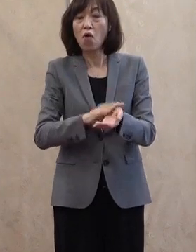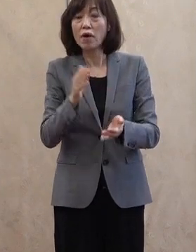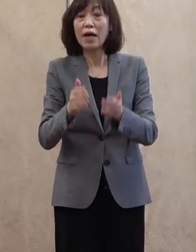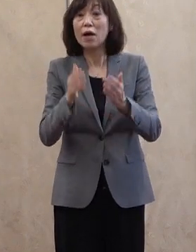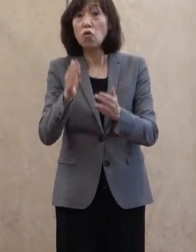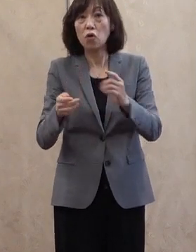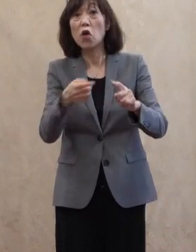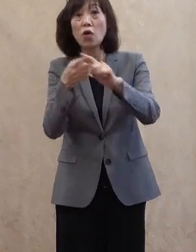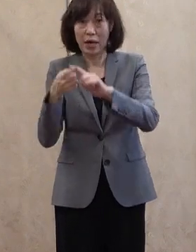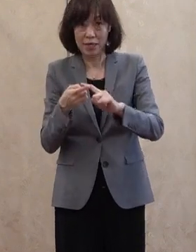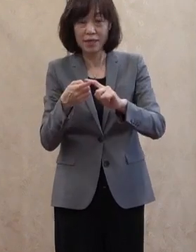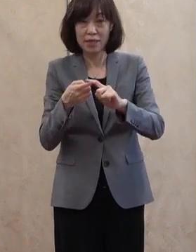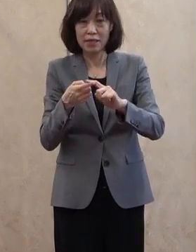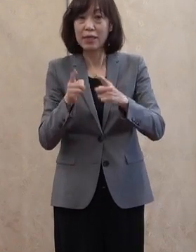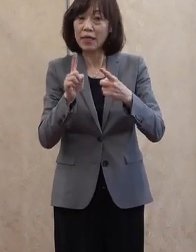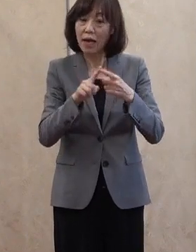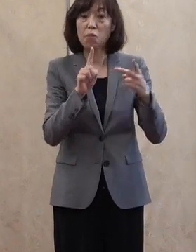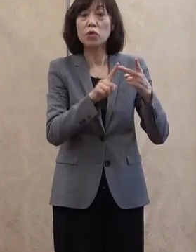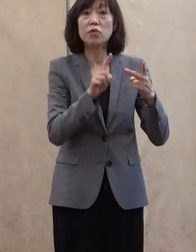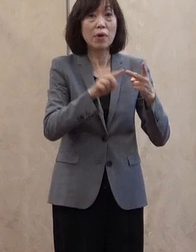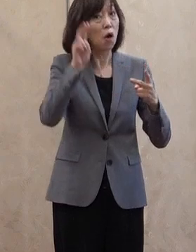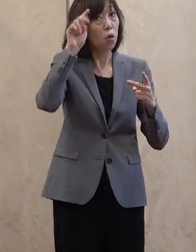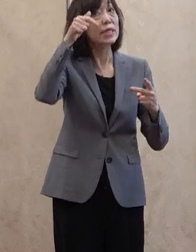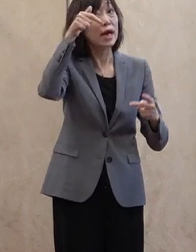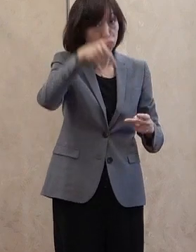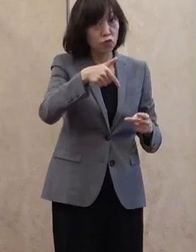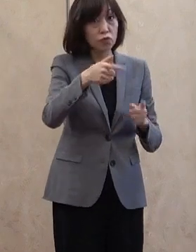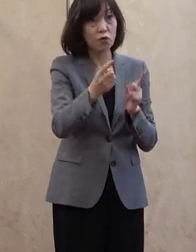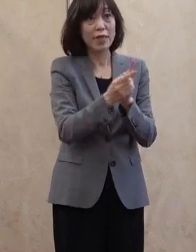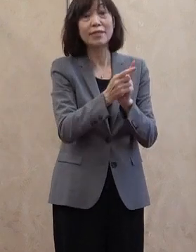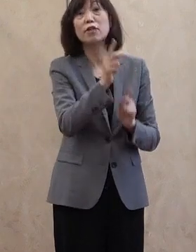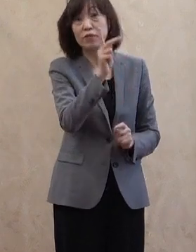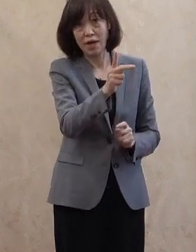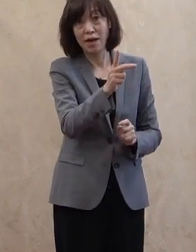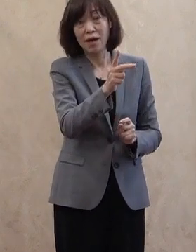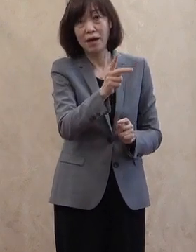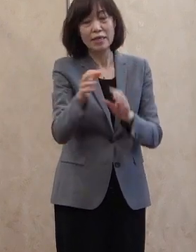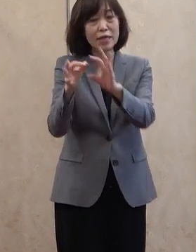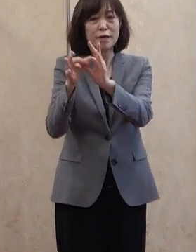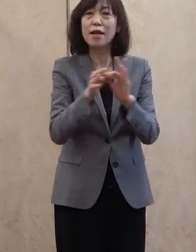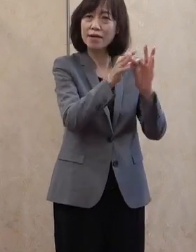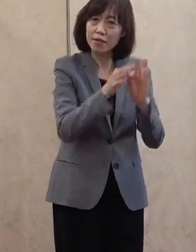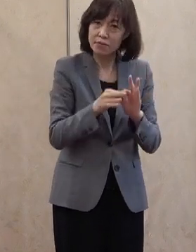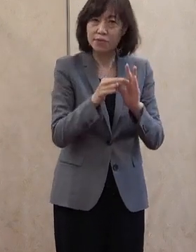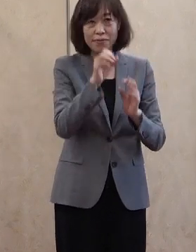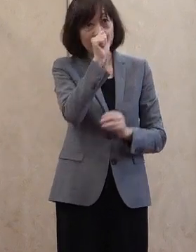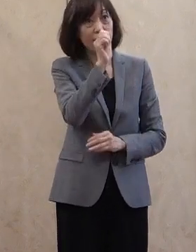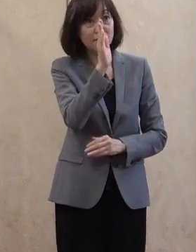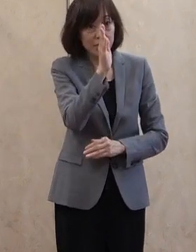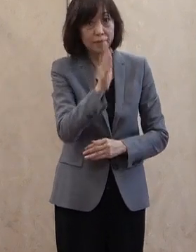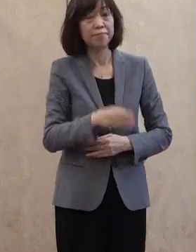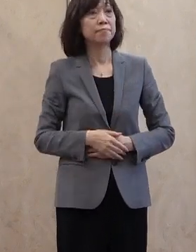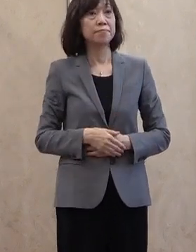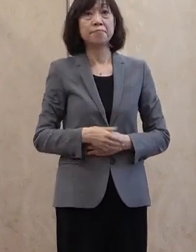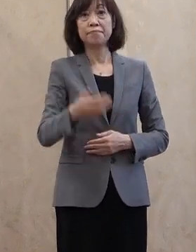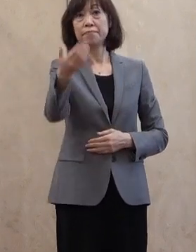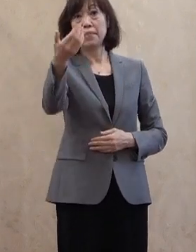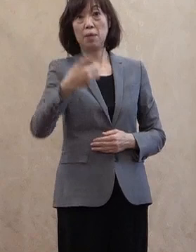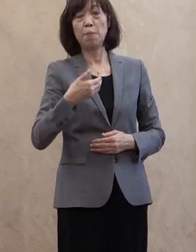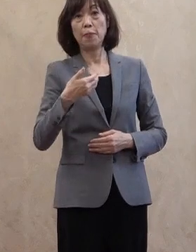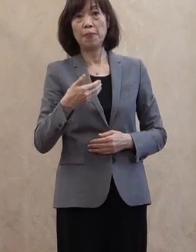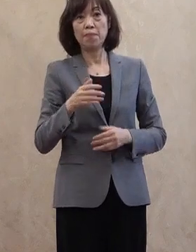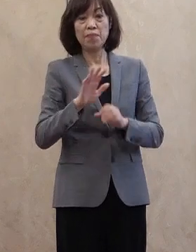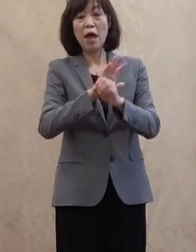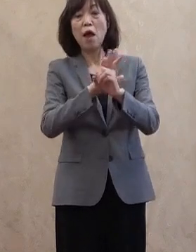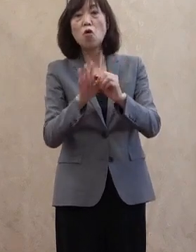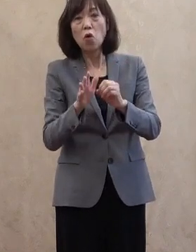ームページ大阪府 の対策課の方にぜひご連絡をいただきたいと思います。 1点だけ、コロナ重症センターについても